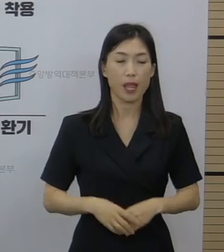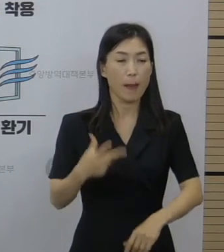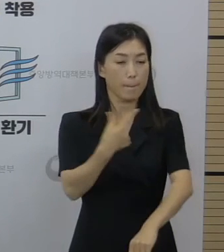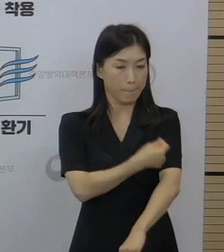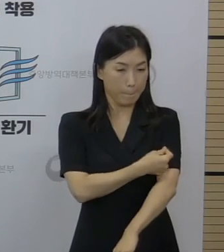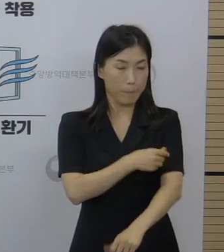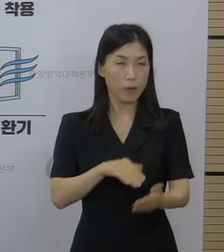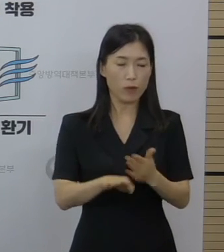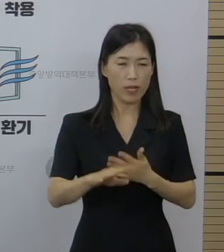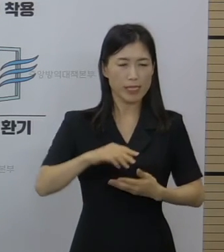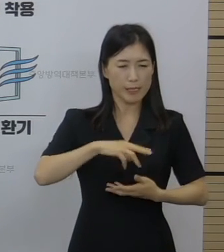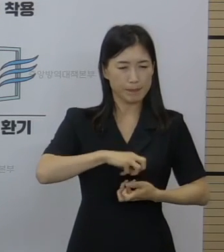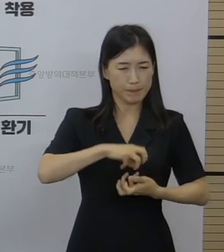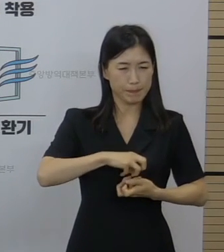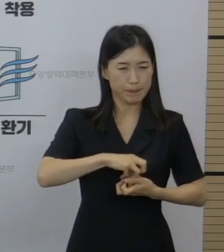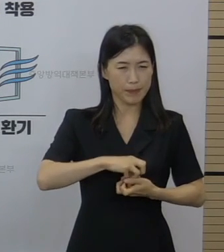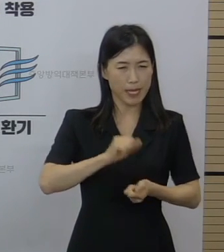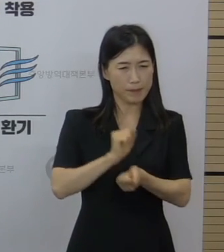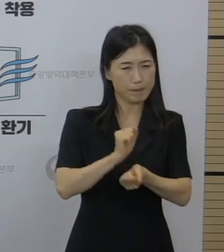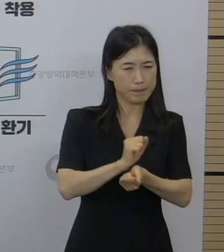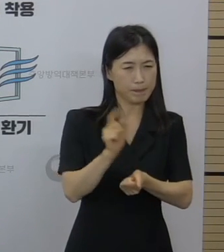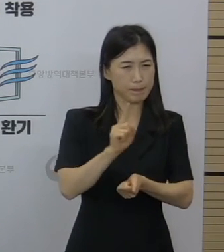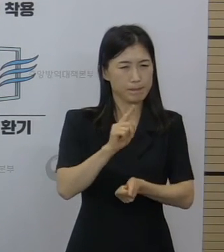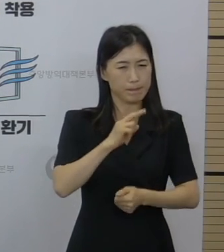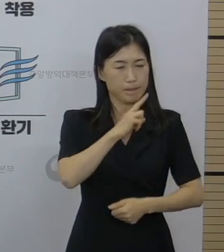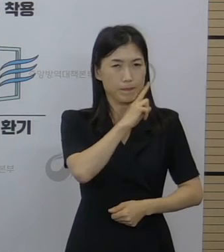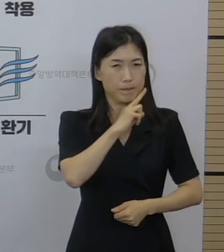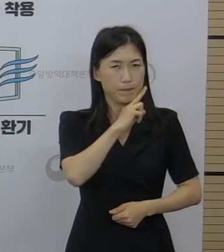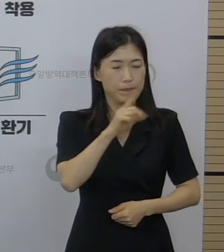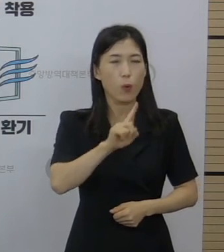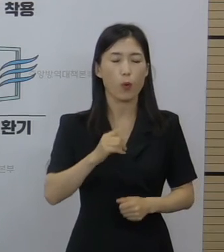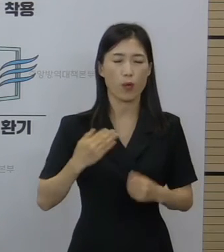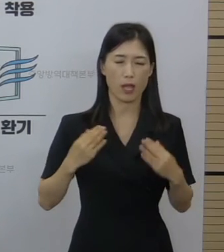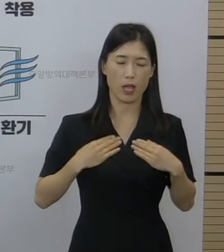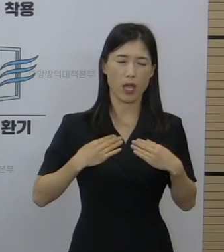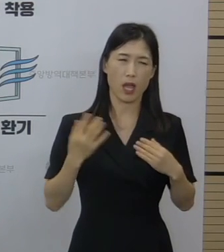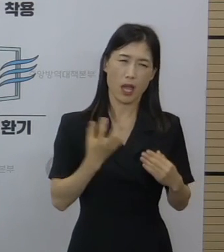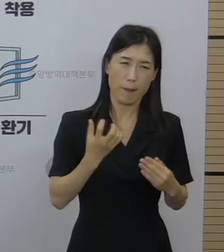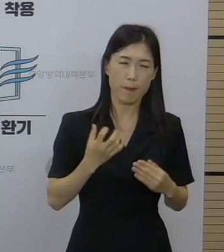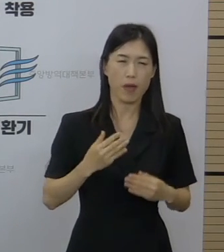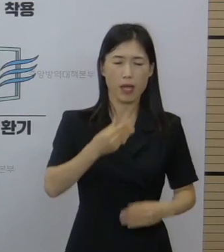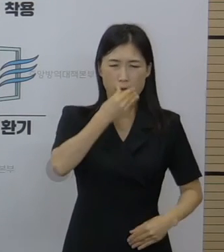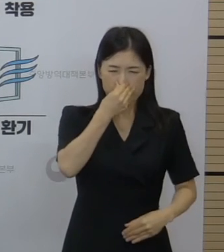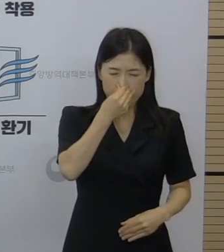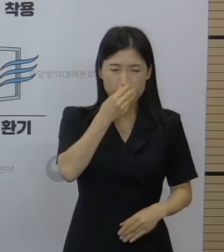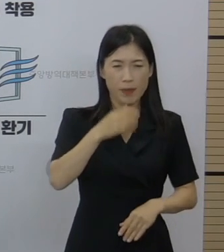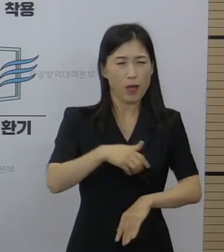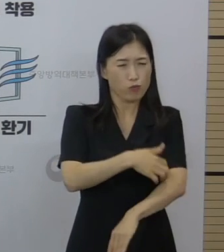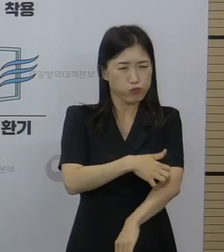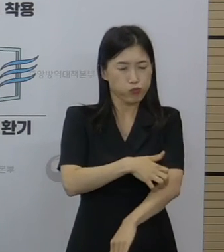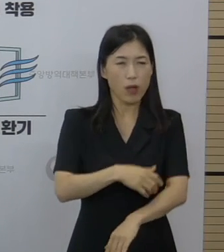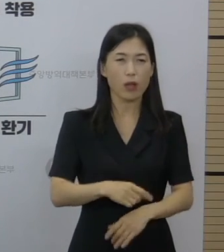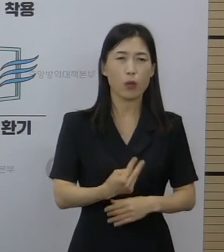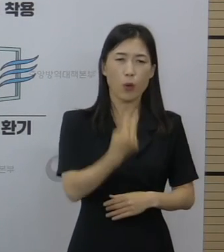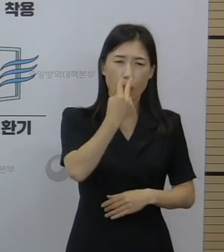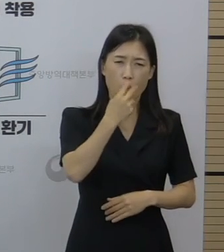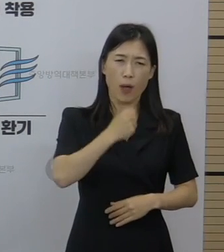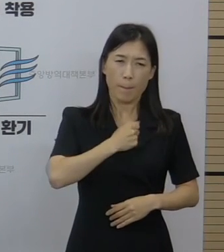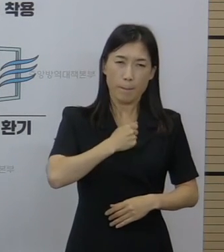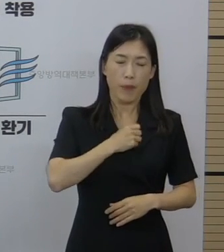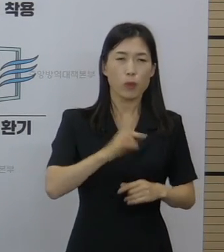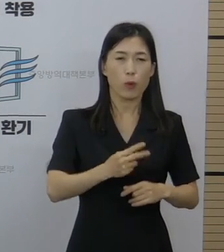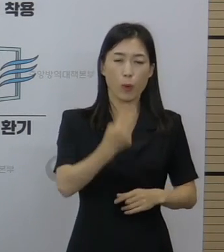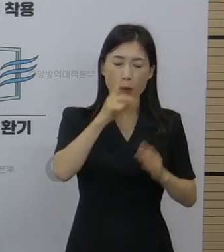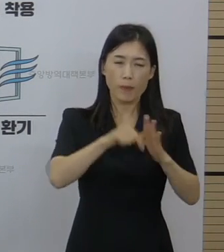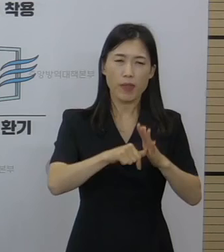후에 심근염이나 심낭염을 의심할 수 있는 가슴 통증, 압박감, 불편감, 호흡곤란, 그리고 호흡